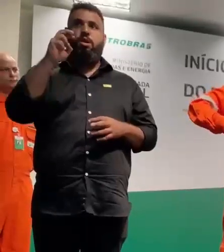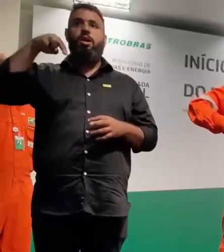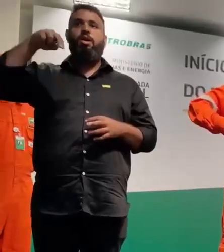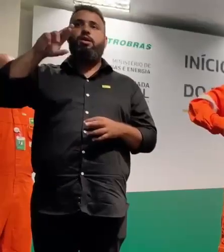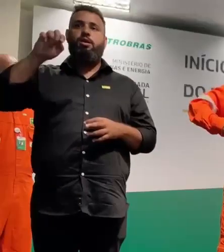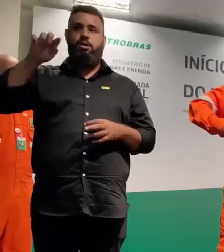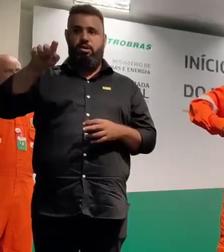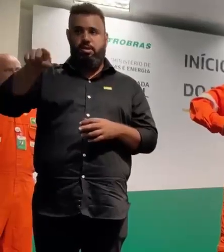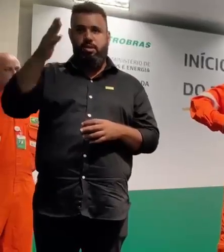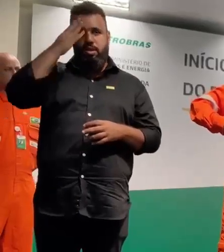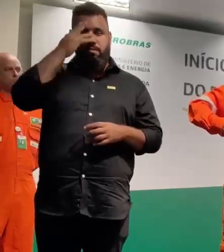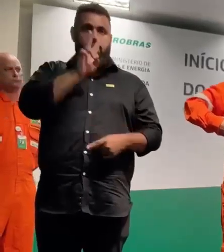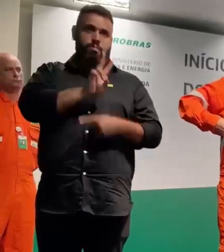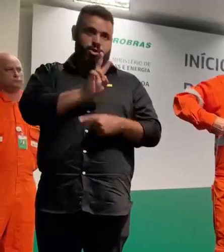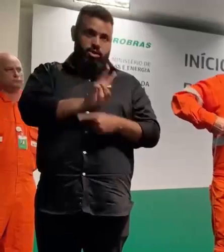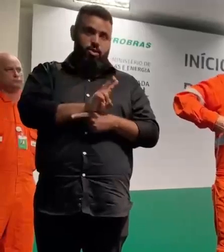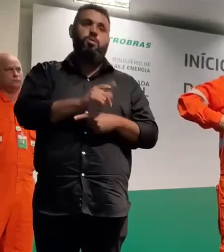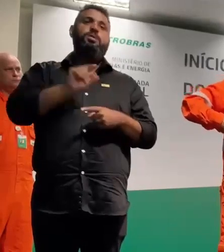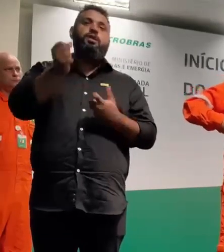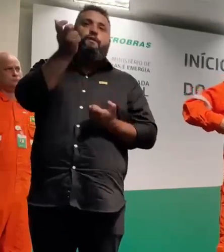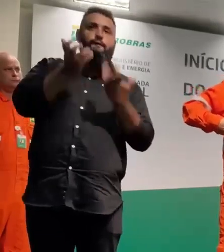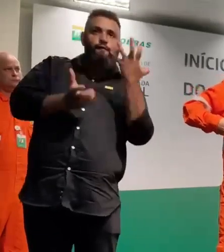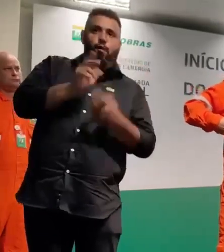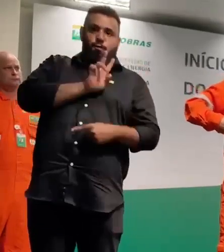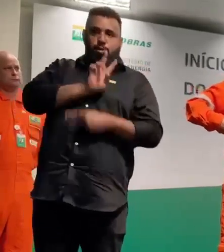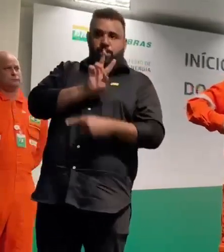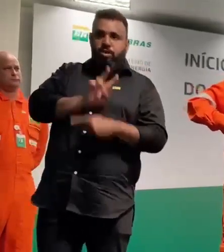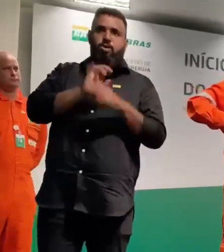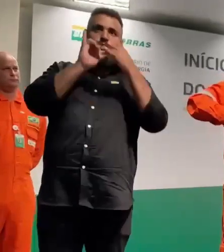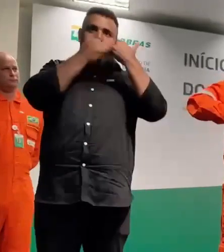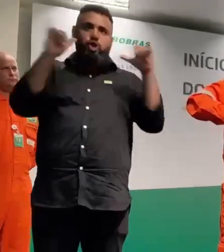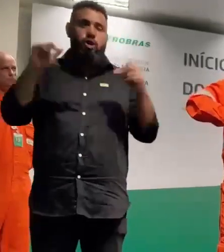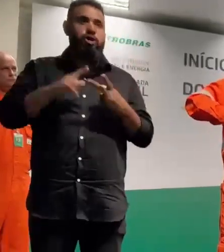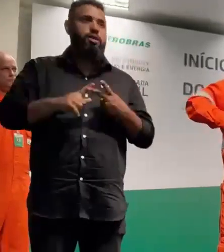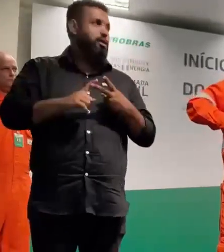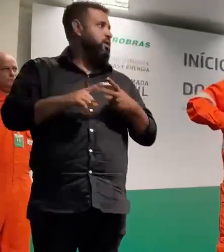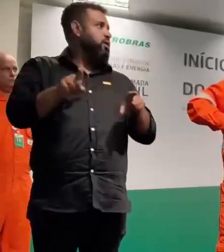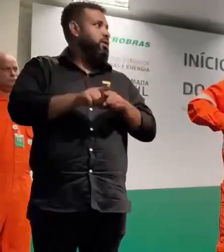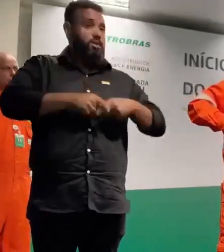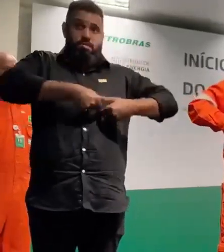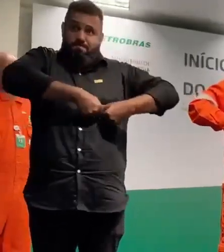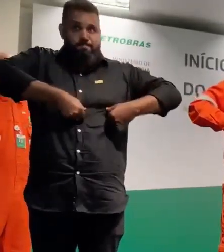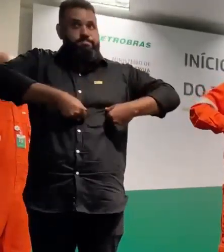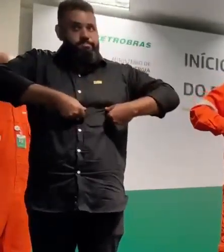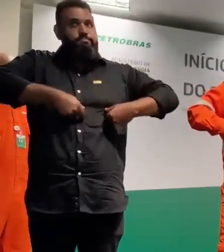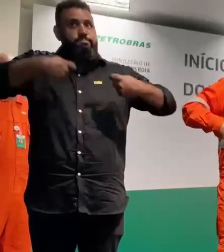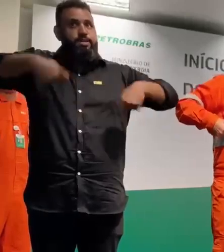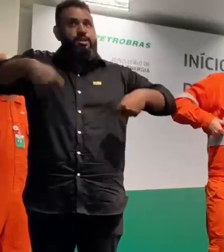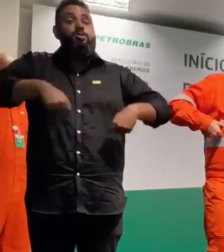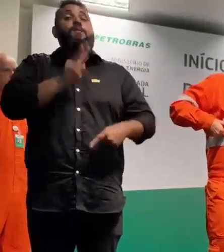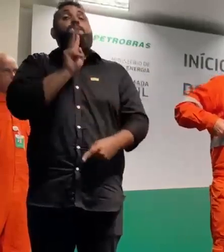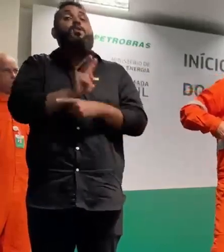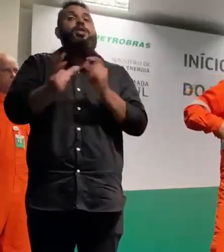uniforme tem proteção contra fogo, proteção contra choque elétrico, tinha que estar escrito aqui embaixo,